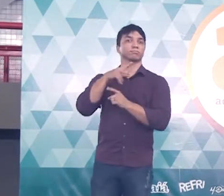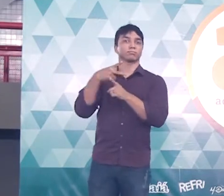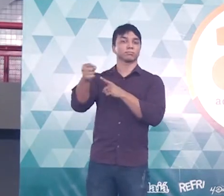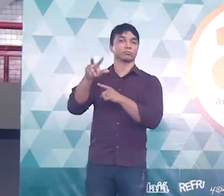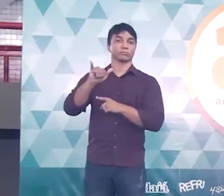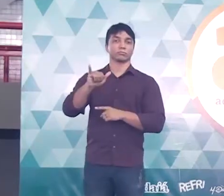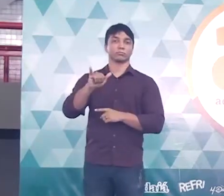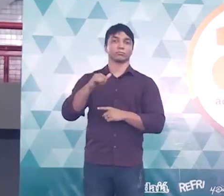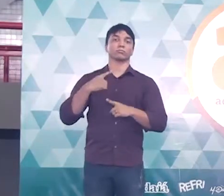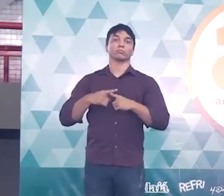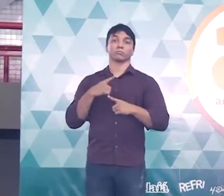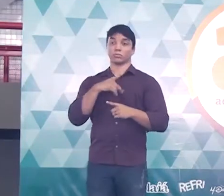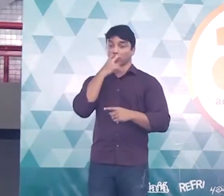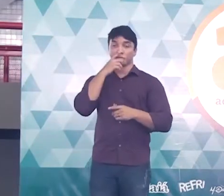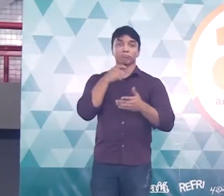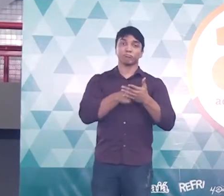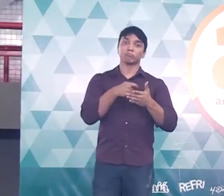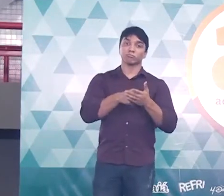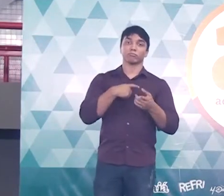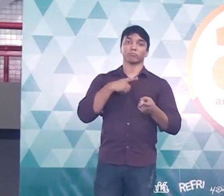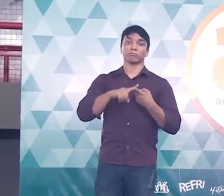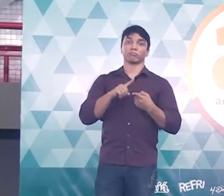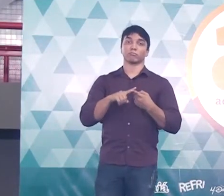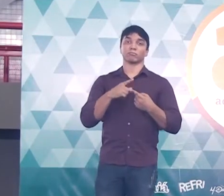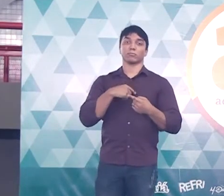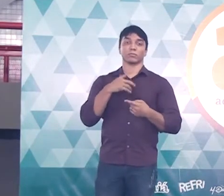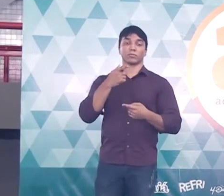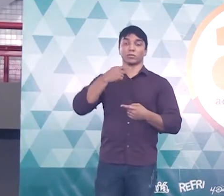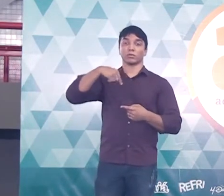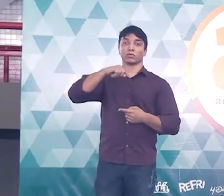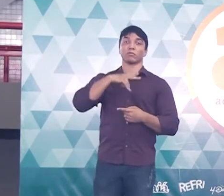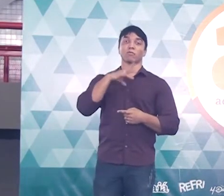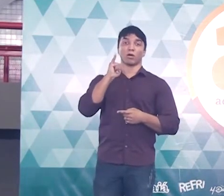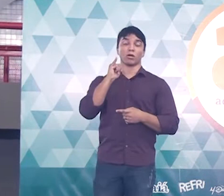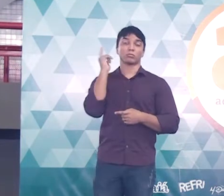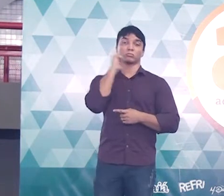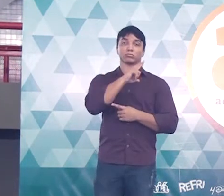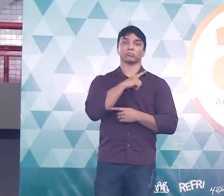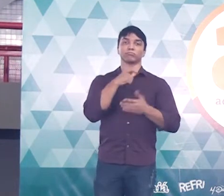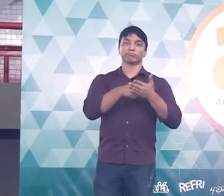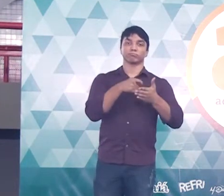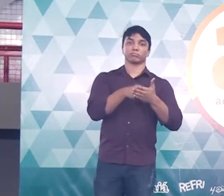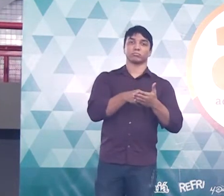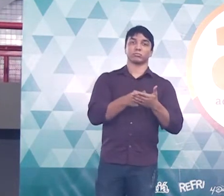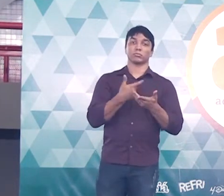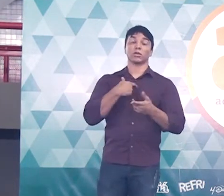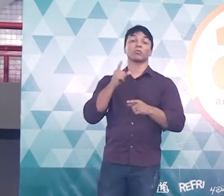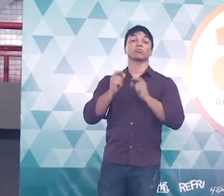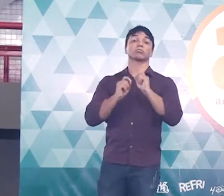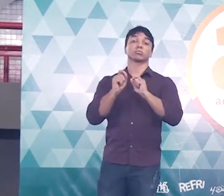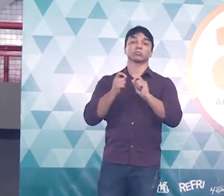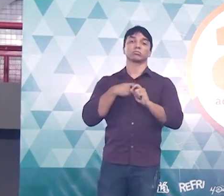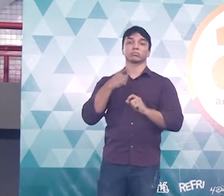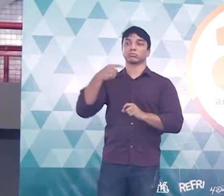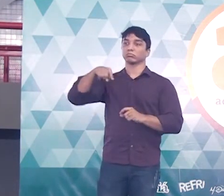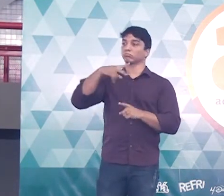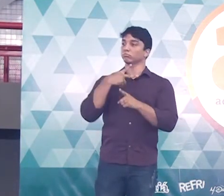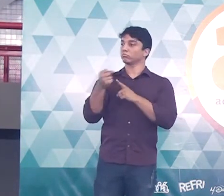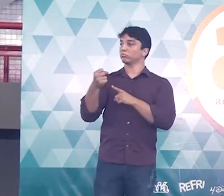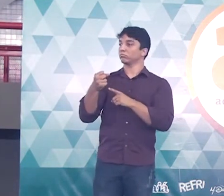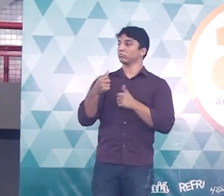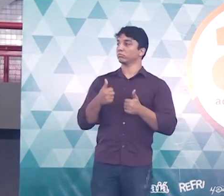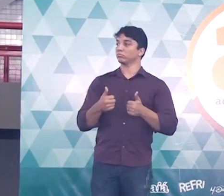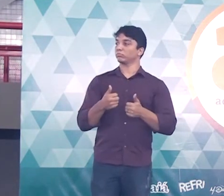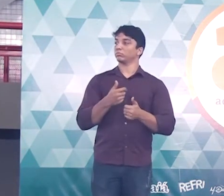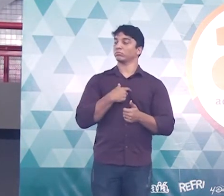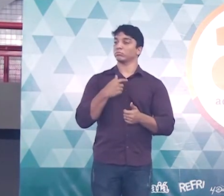essa luta, ela vai ter um retorno. Vocês vão ver um retorno dessa luta, que é justamente a vitória de vocês.